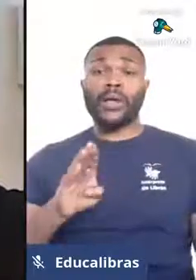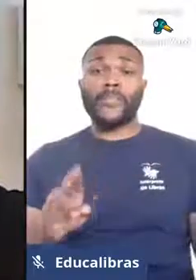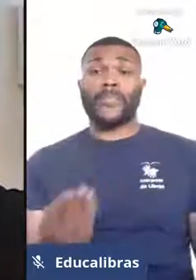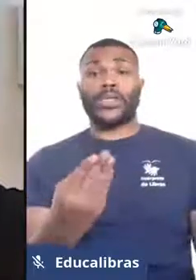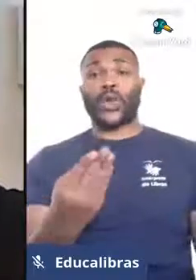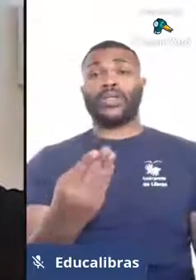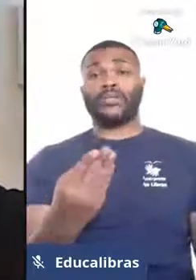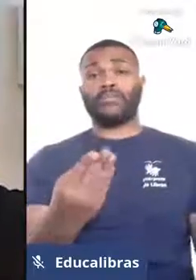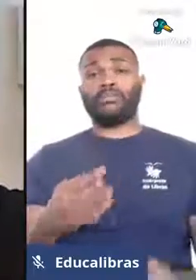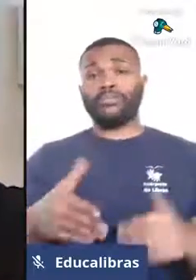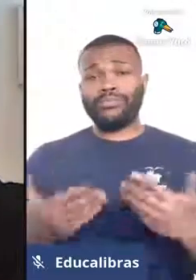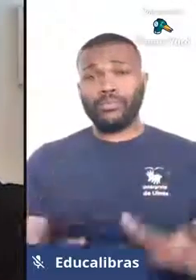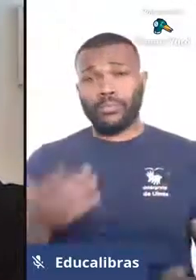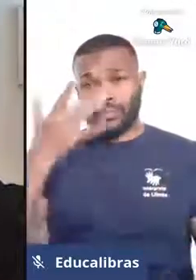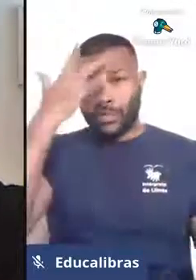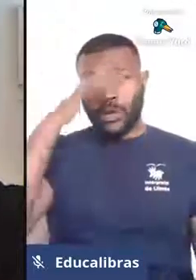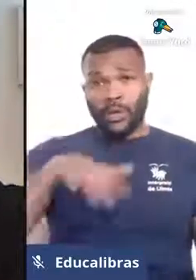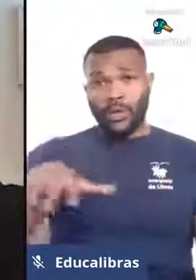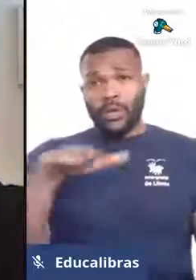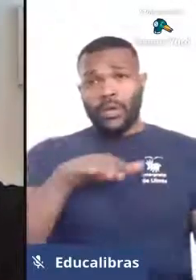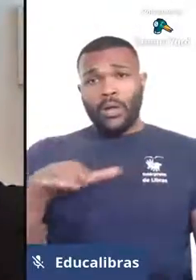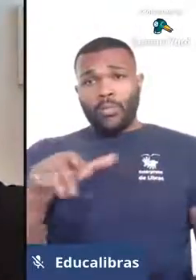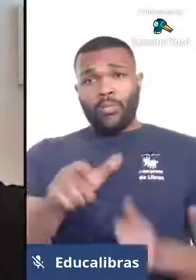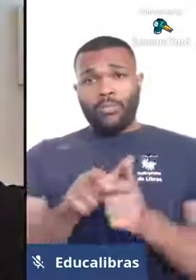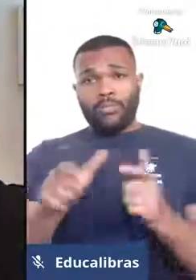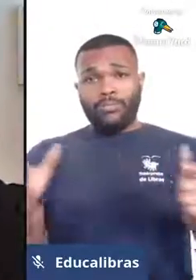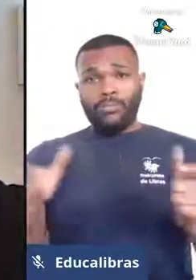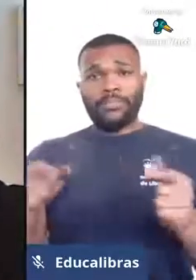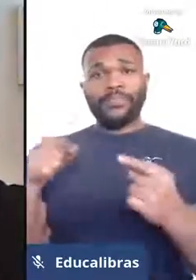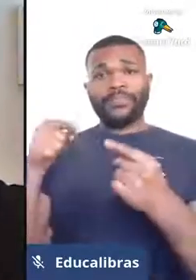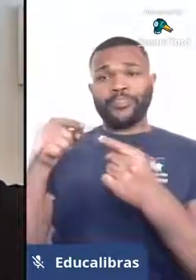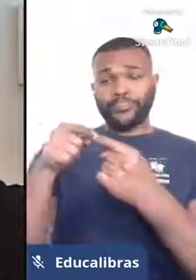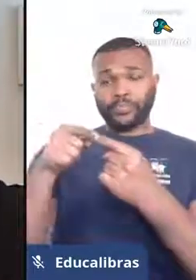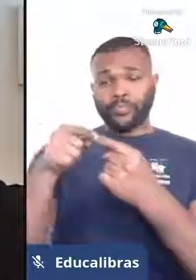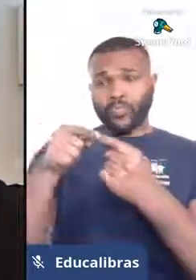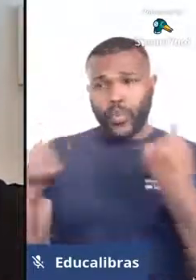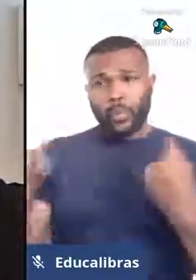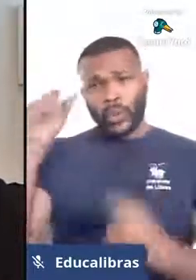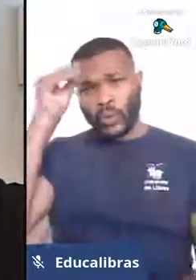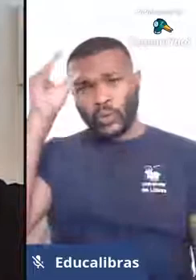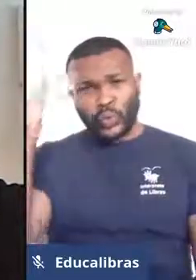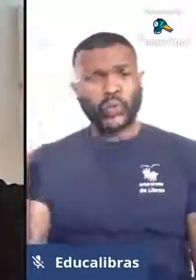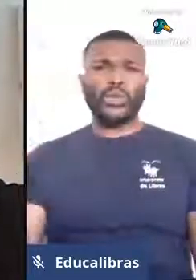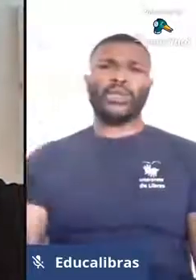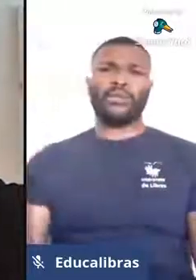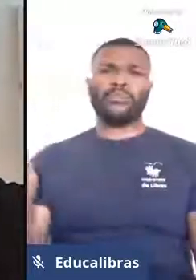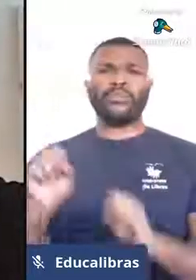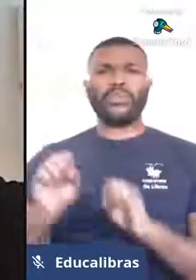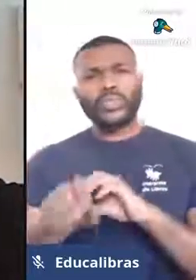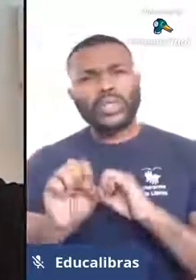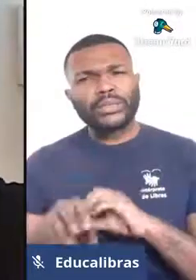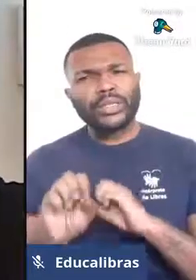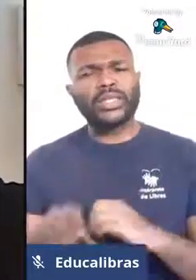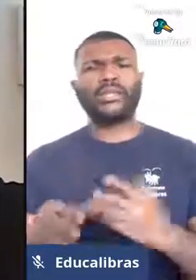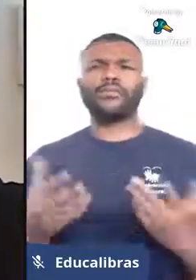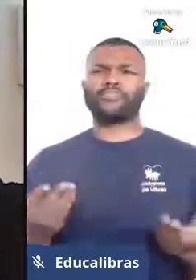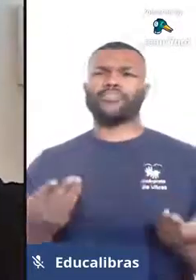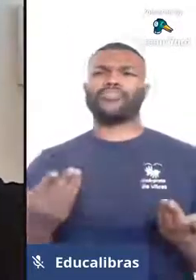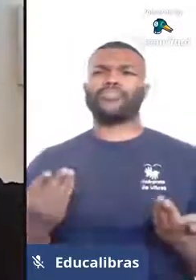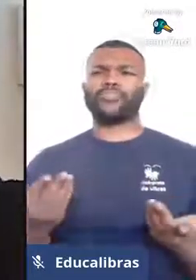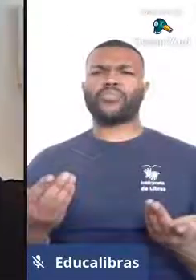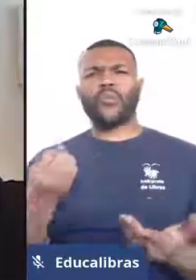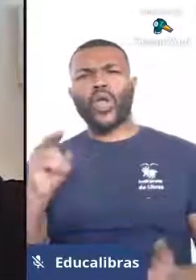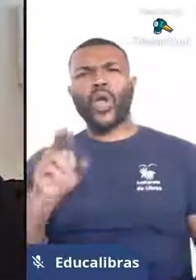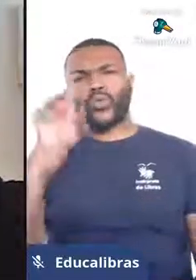as pessoas, uma parte dessas pessoas fora de qualquer atividade cultural, educativa ou qualquer direito